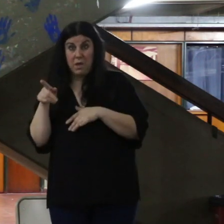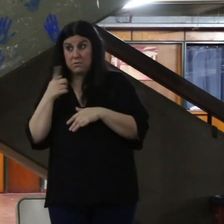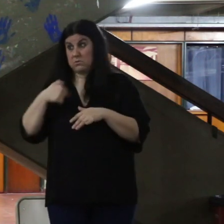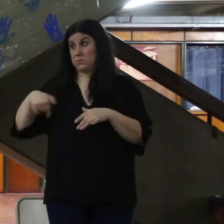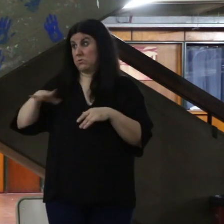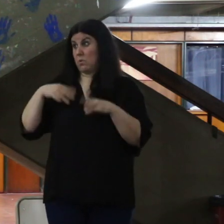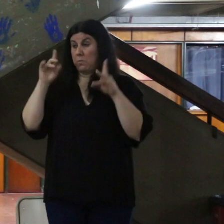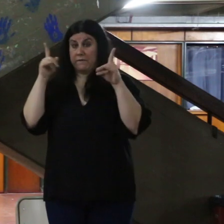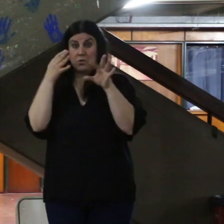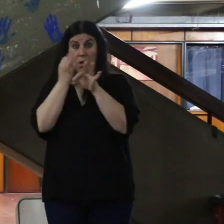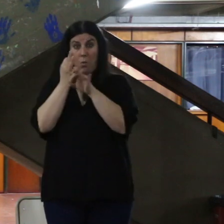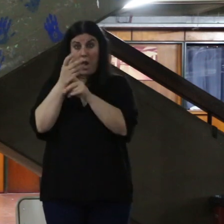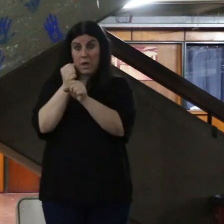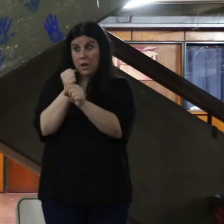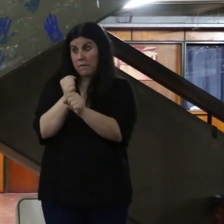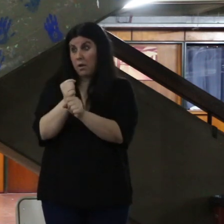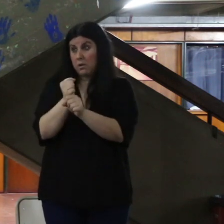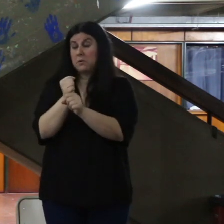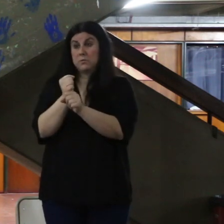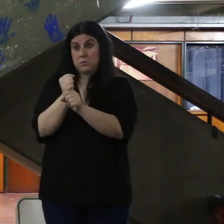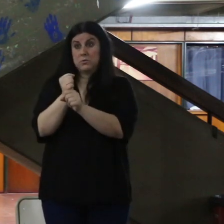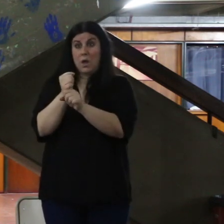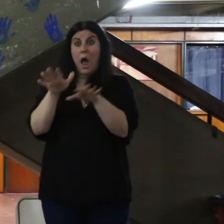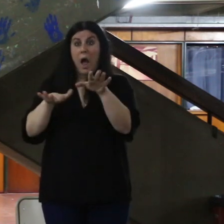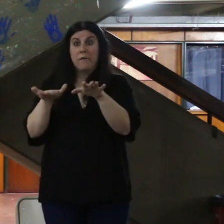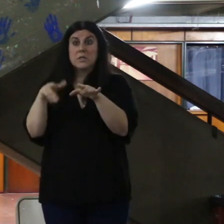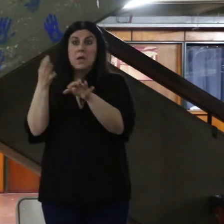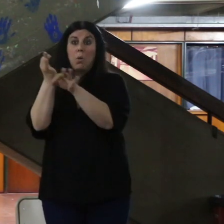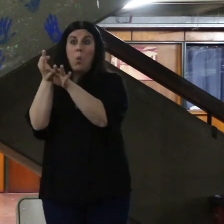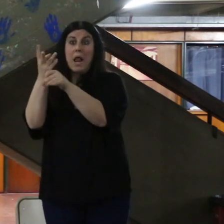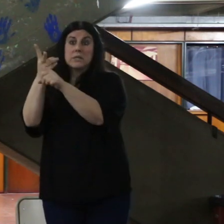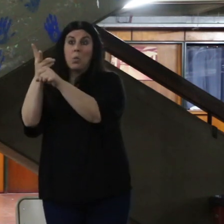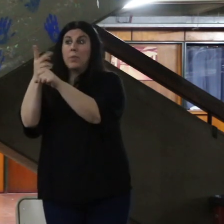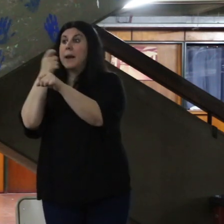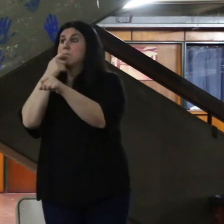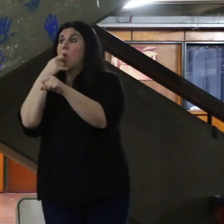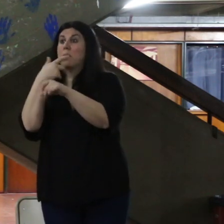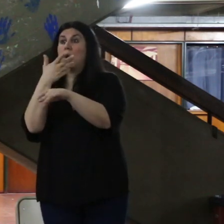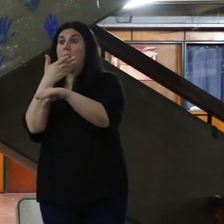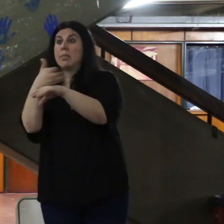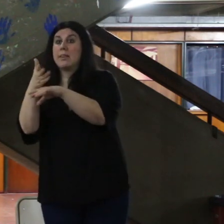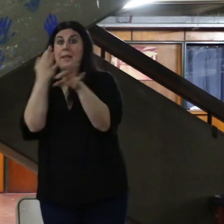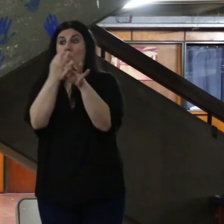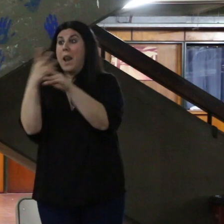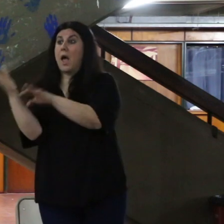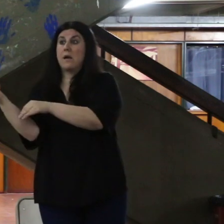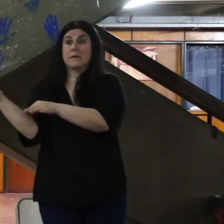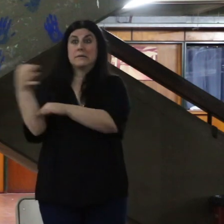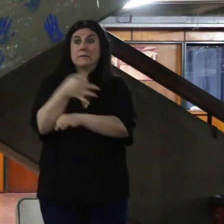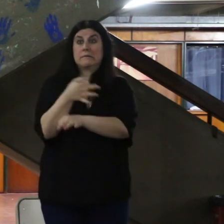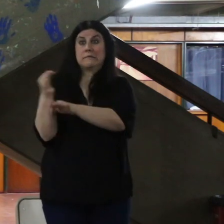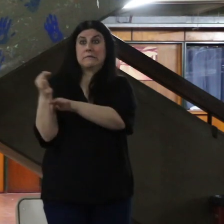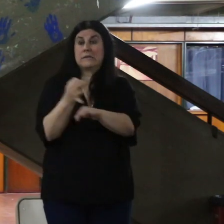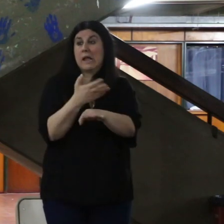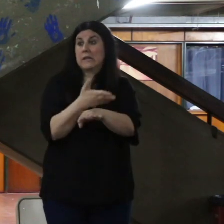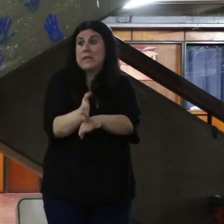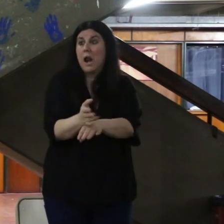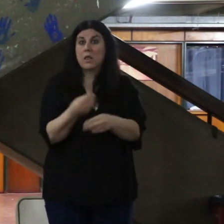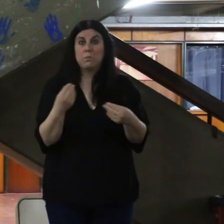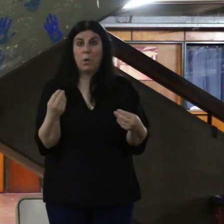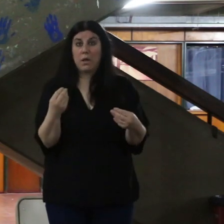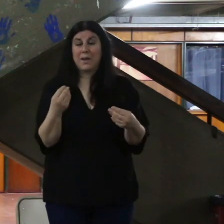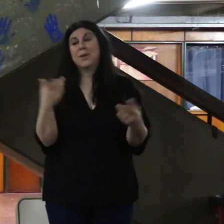escuela sabemos que muchas veces un pibe de secundaria llega tarde porque antes tiene que llevar a la hermanita al jardín, que abre más tarde